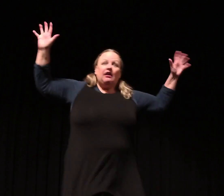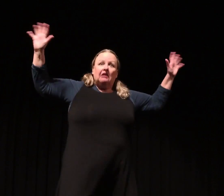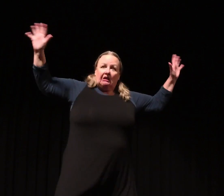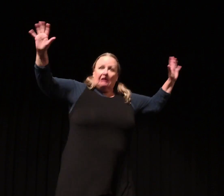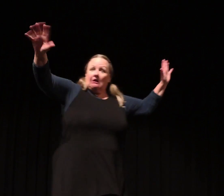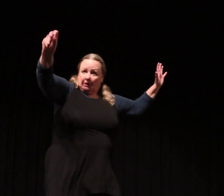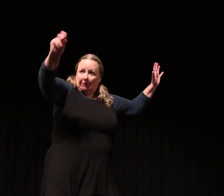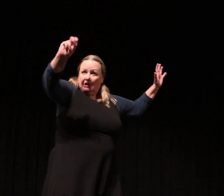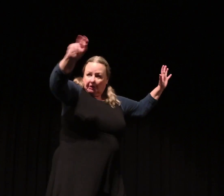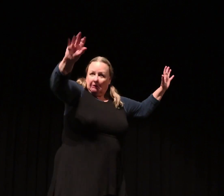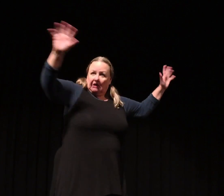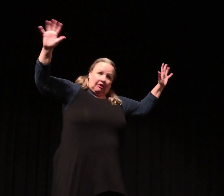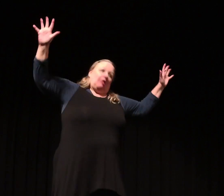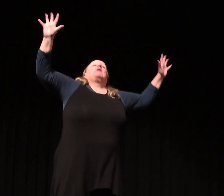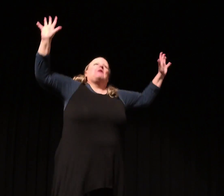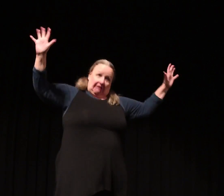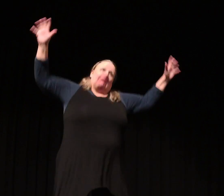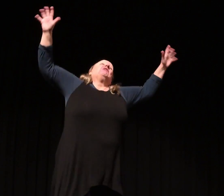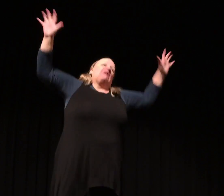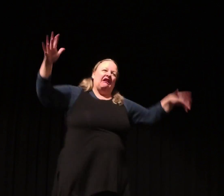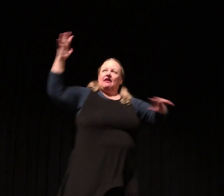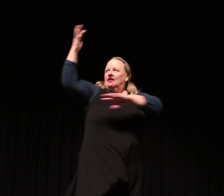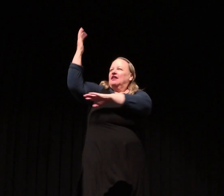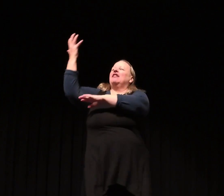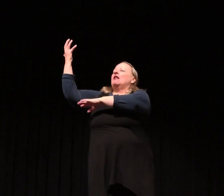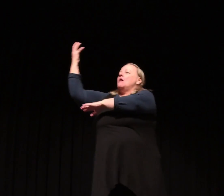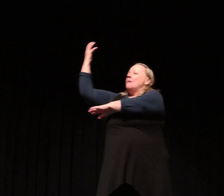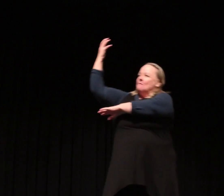R. OK.